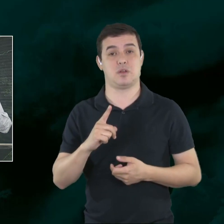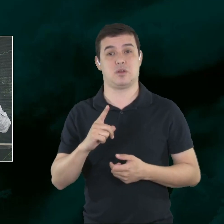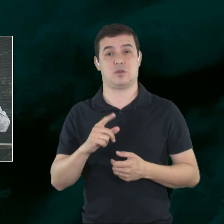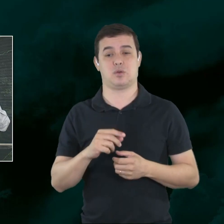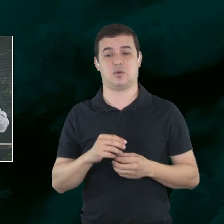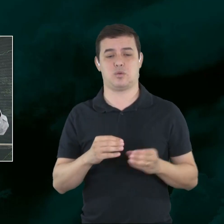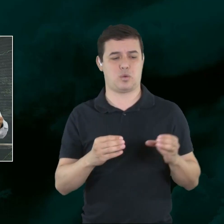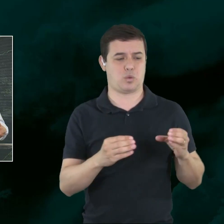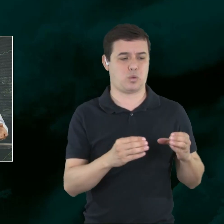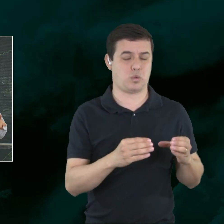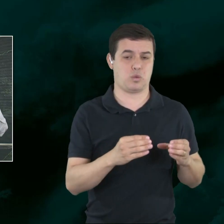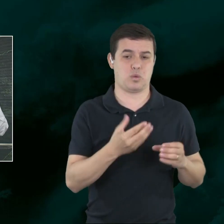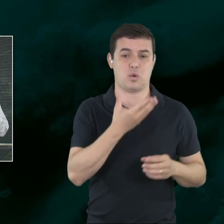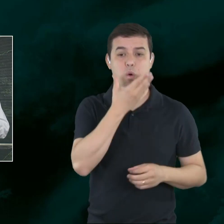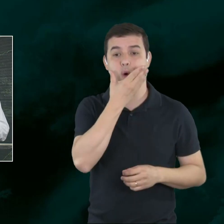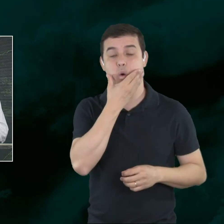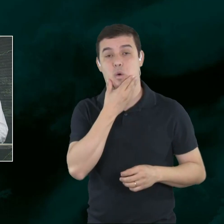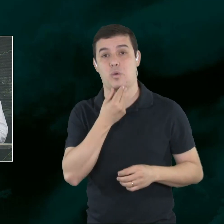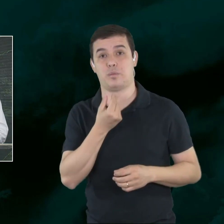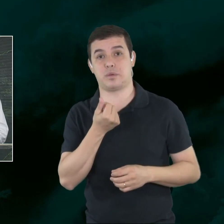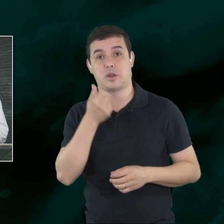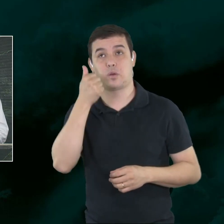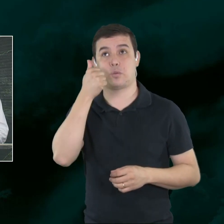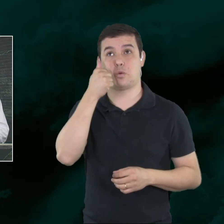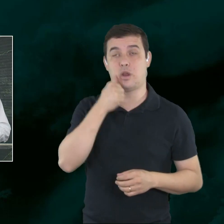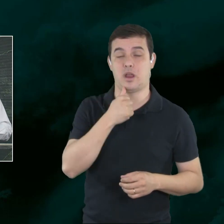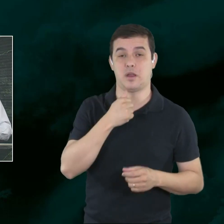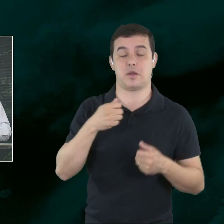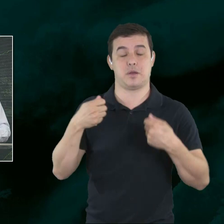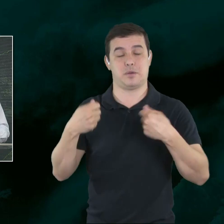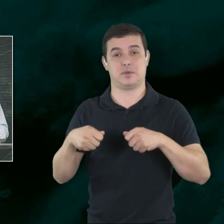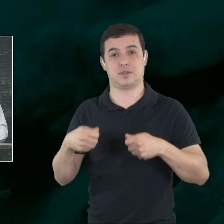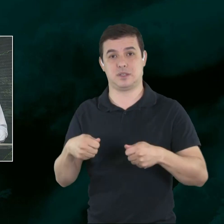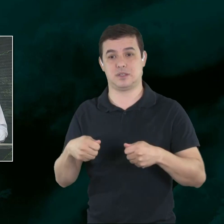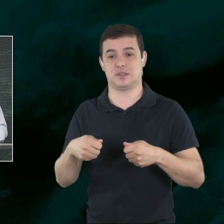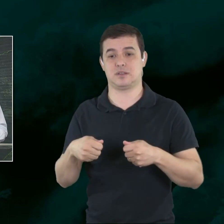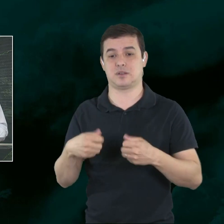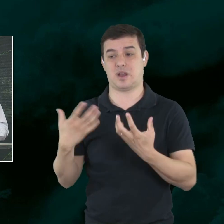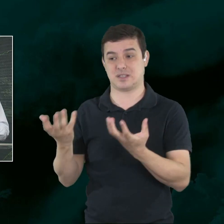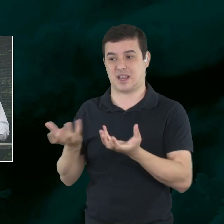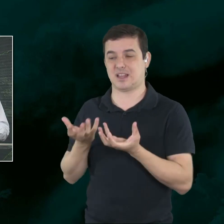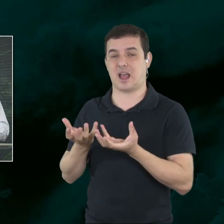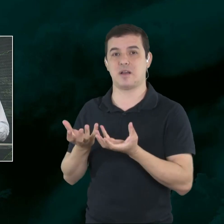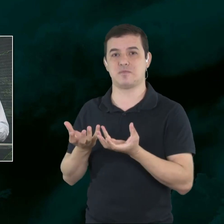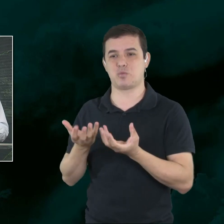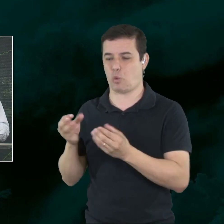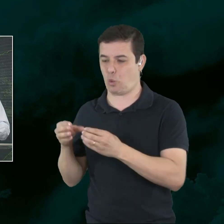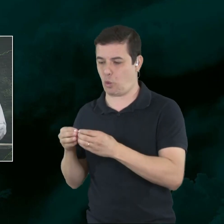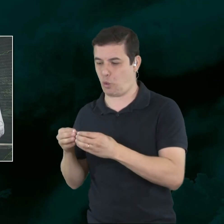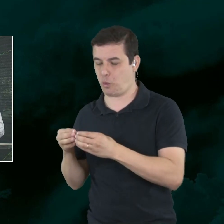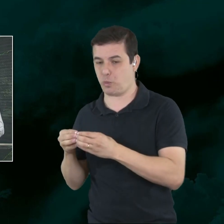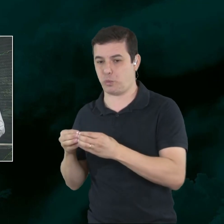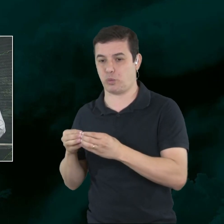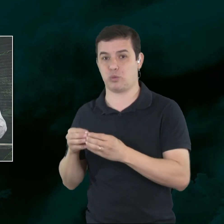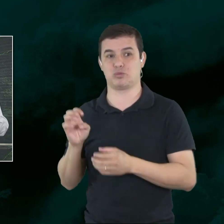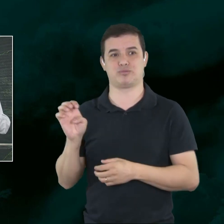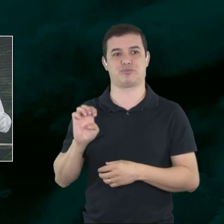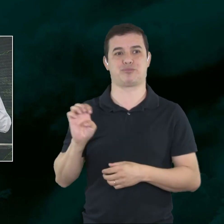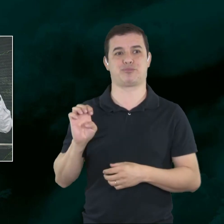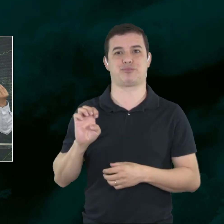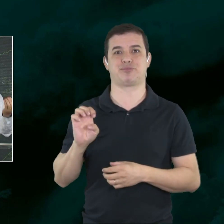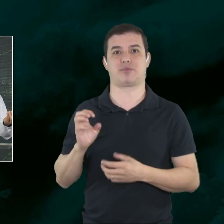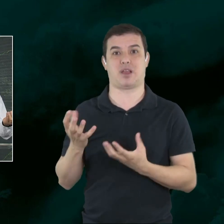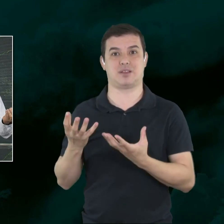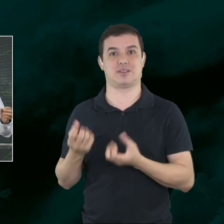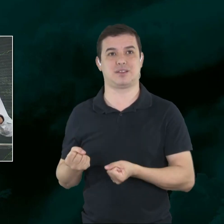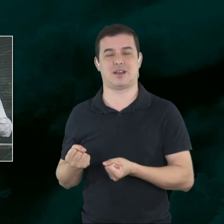deve concordar com seus pressupostos. Irmãos, esse momento está tão forte que hoje está nas premissas de várias